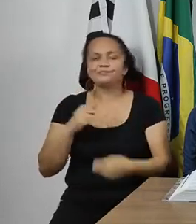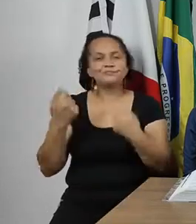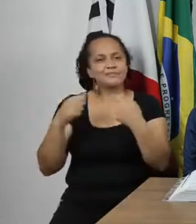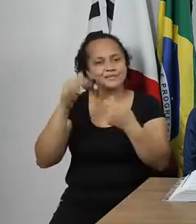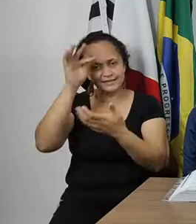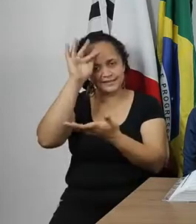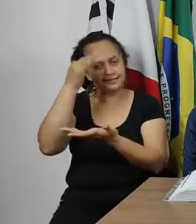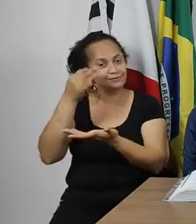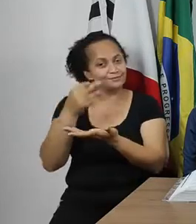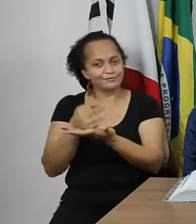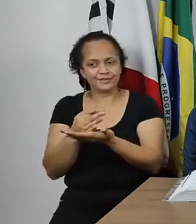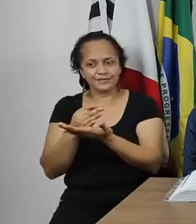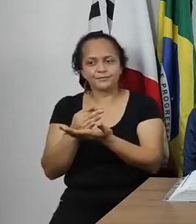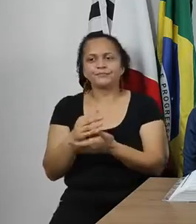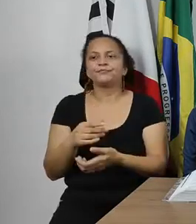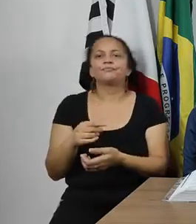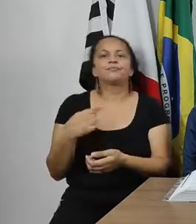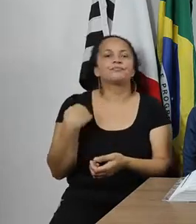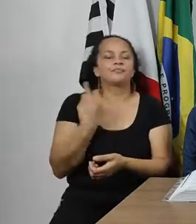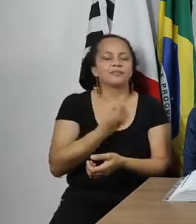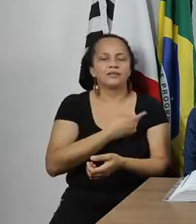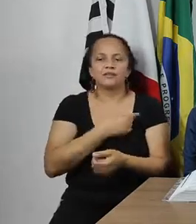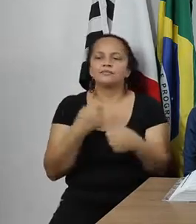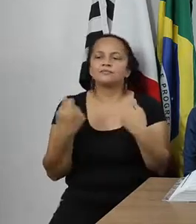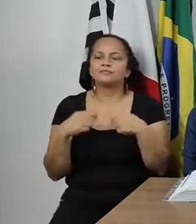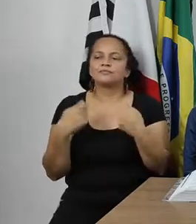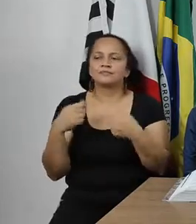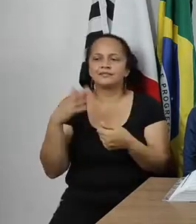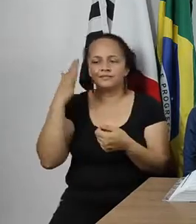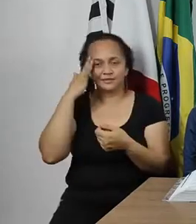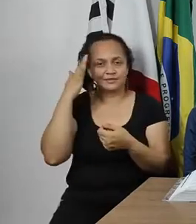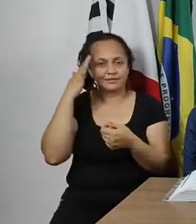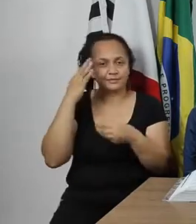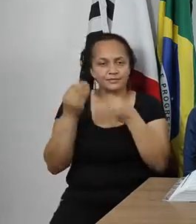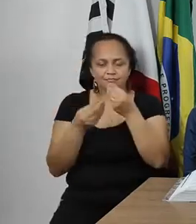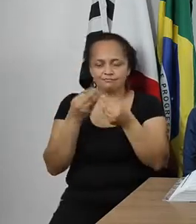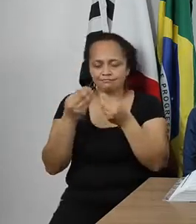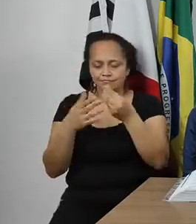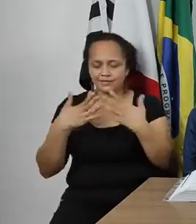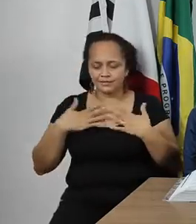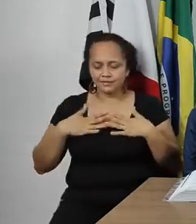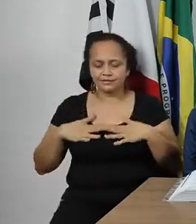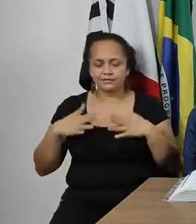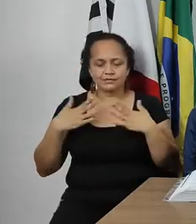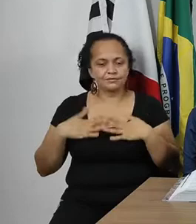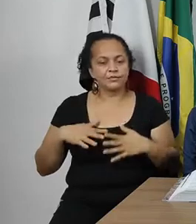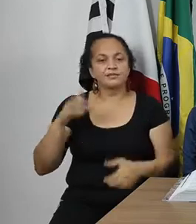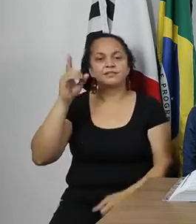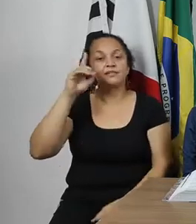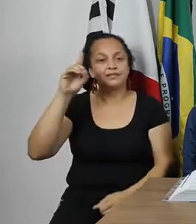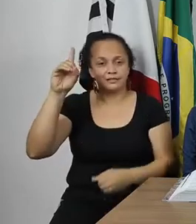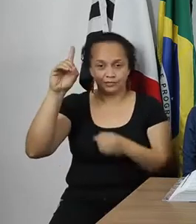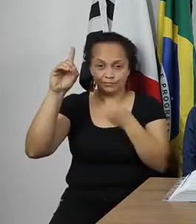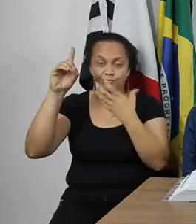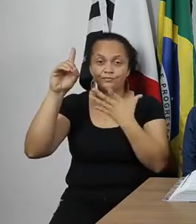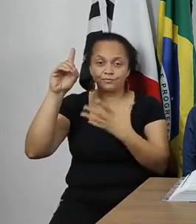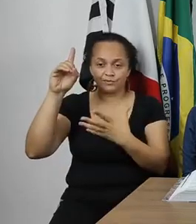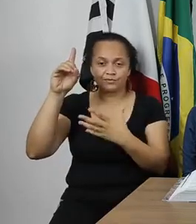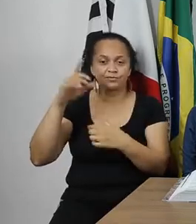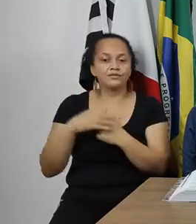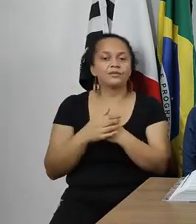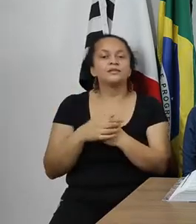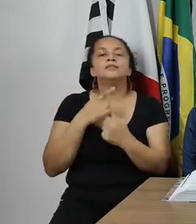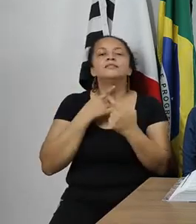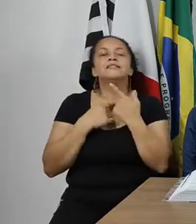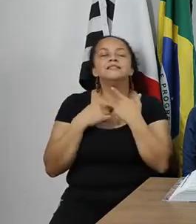nosso tempo. Não é da nossa forma e não é da nossa maneira. Deus é bom, a sua